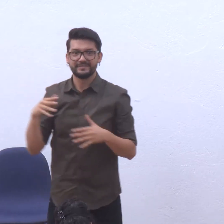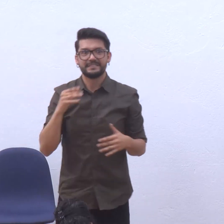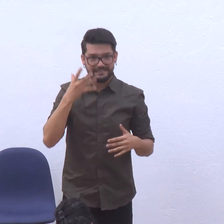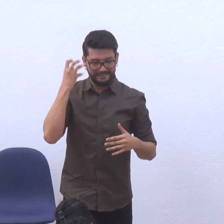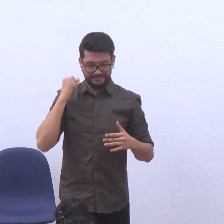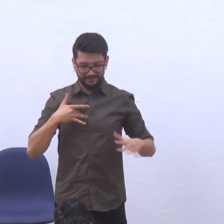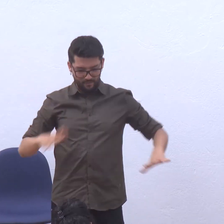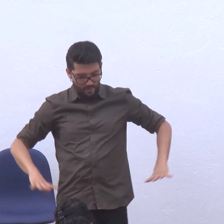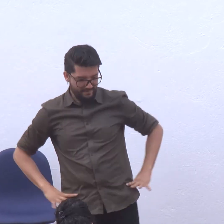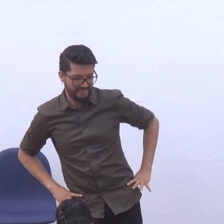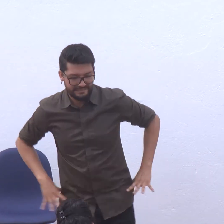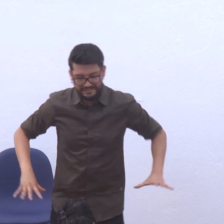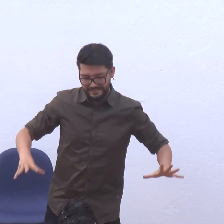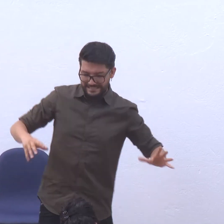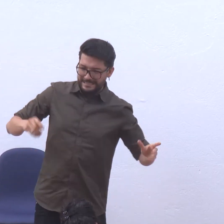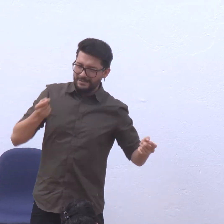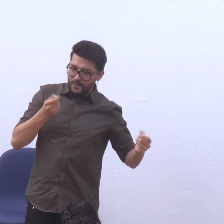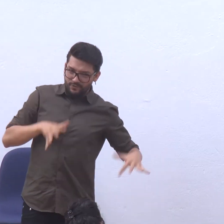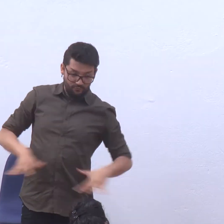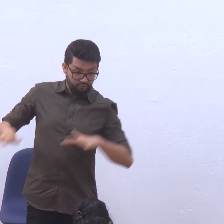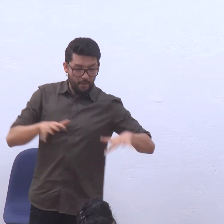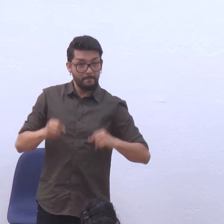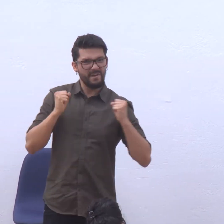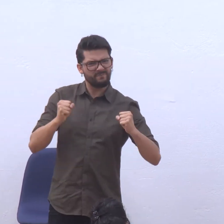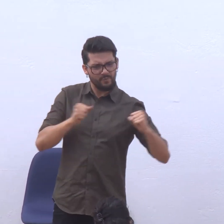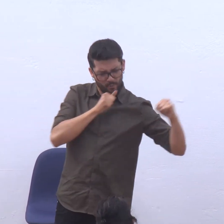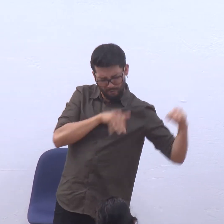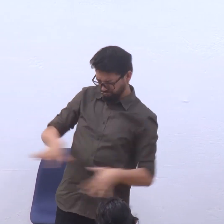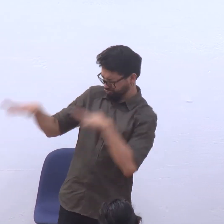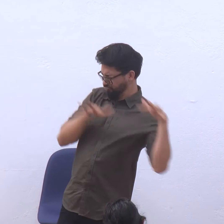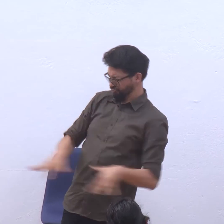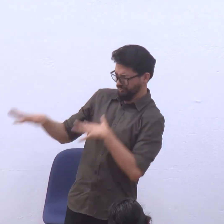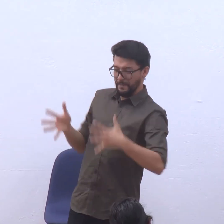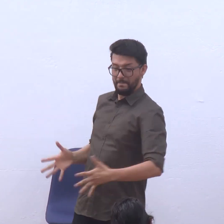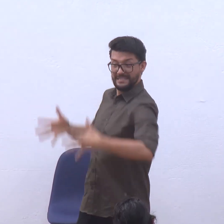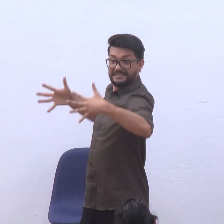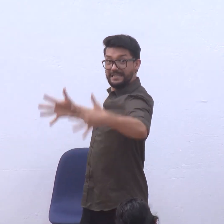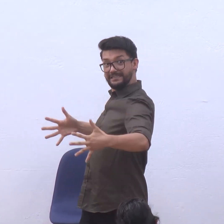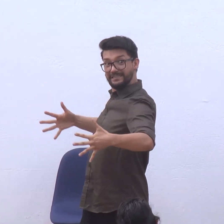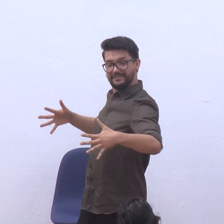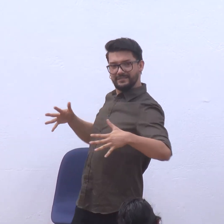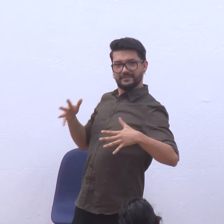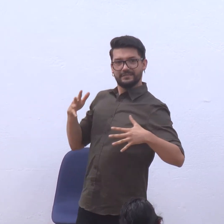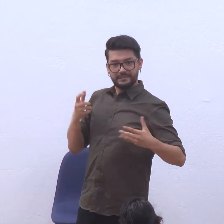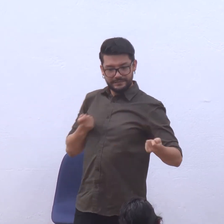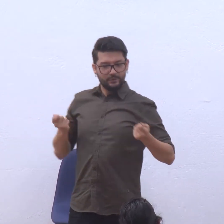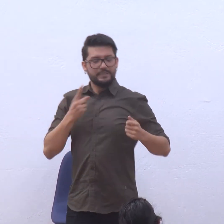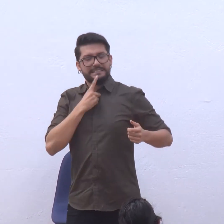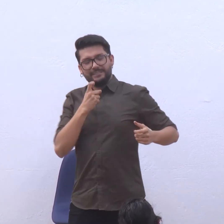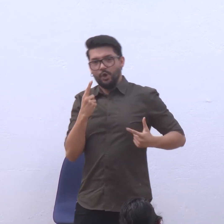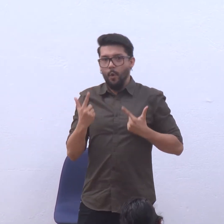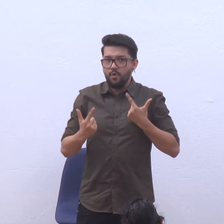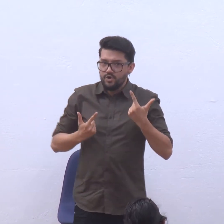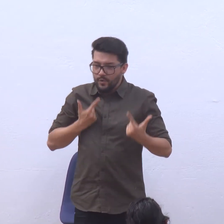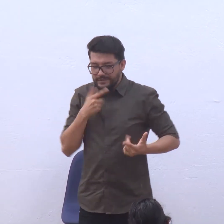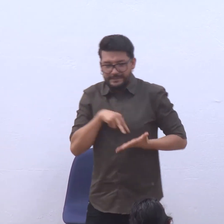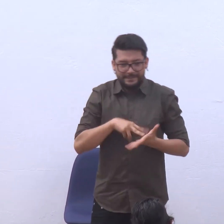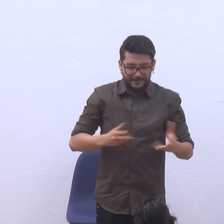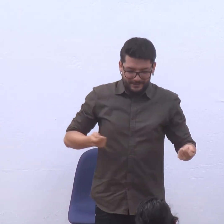en el que estamos acostumbrados a desplazarnos. Las aguas vienen más densas, las aguas vienen con fuerza y